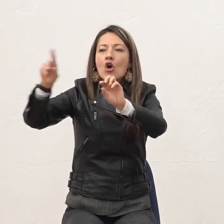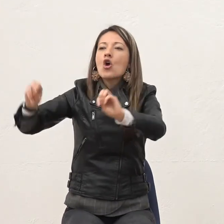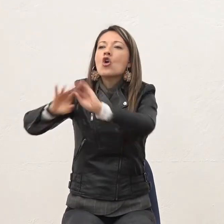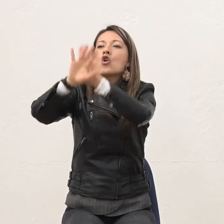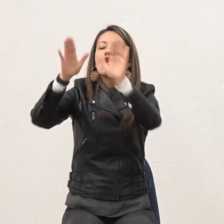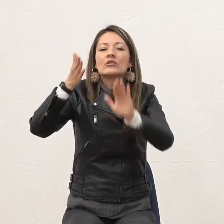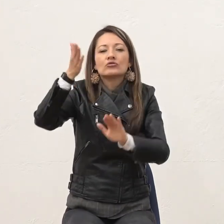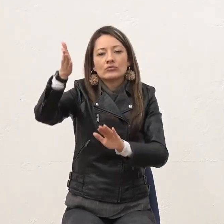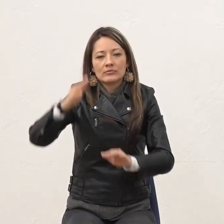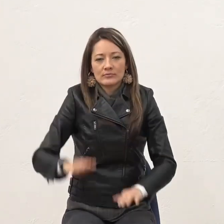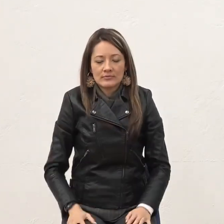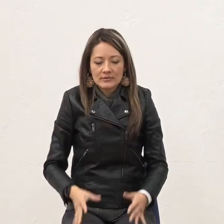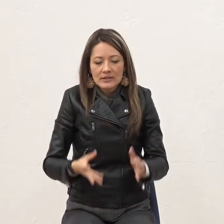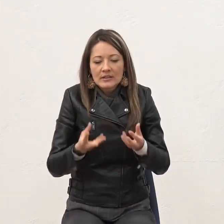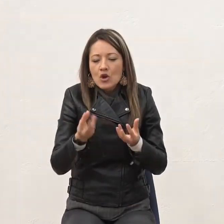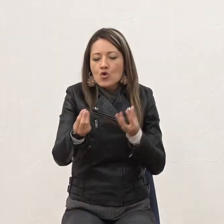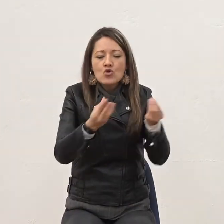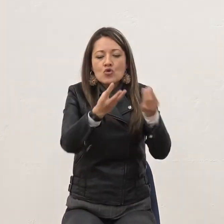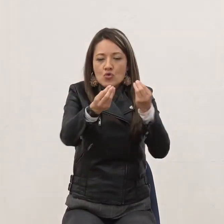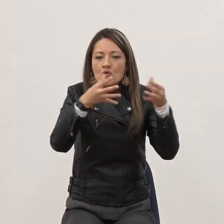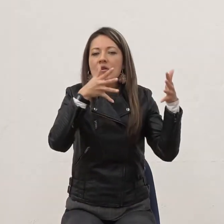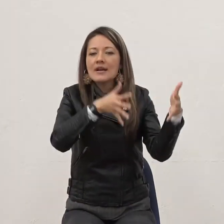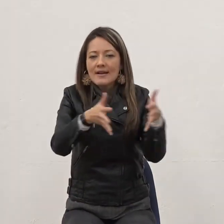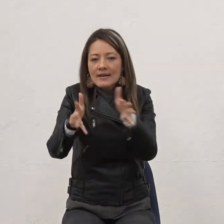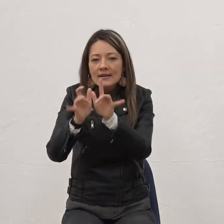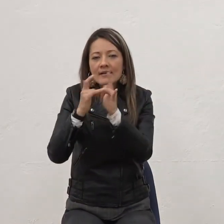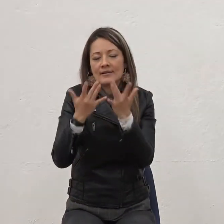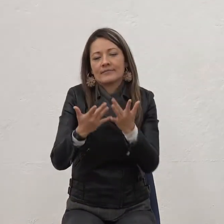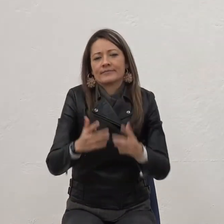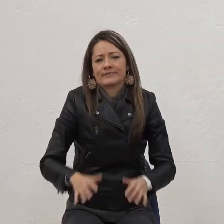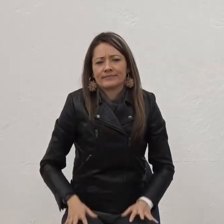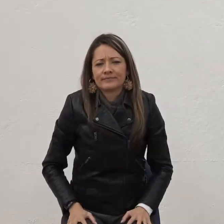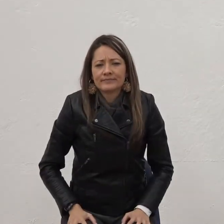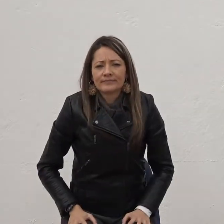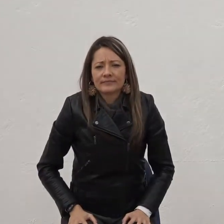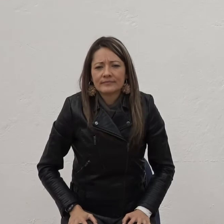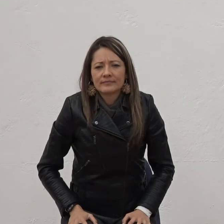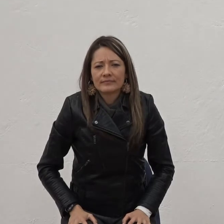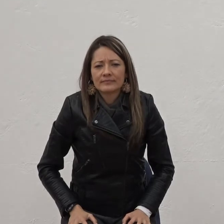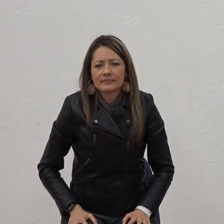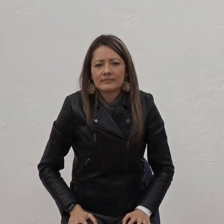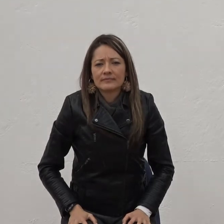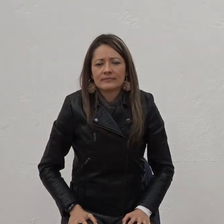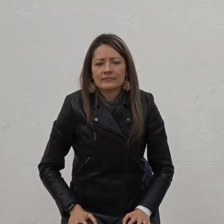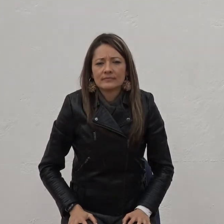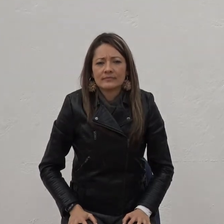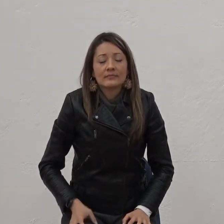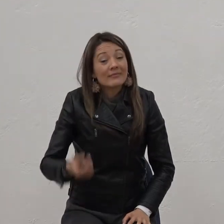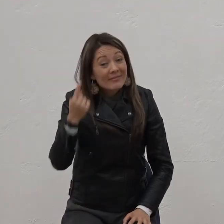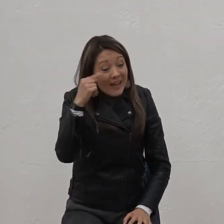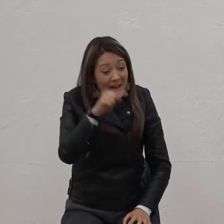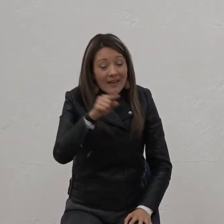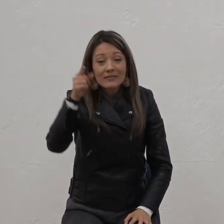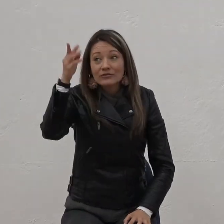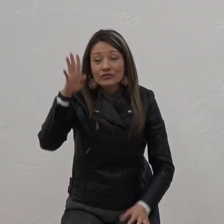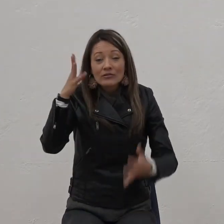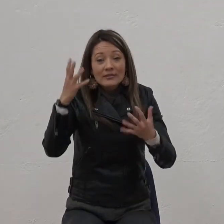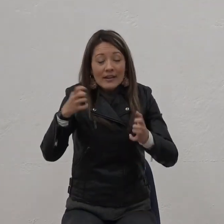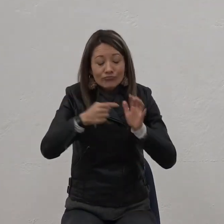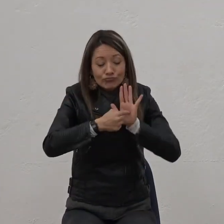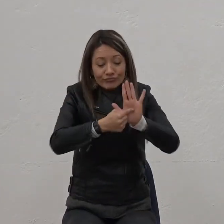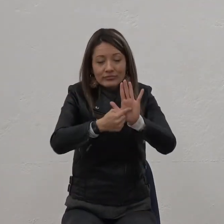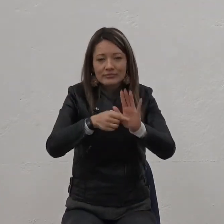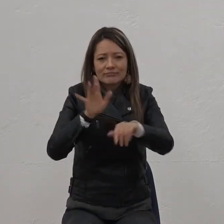por medio de los grupos, de la enseñanza de la palabra. Eso es lo que el Señor hoy nos